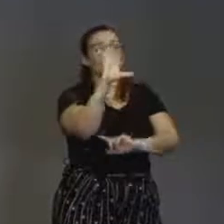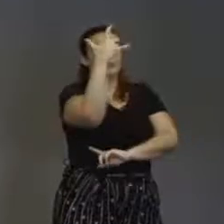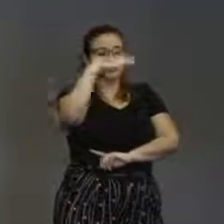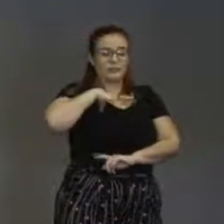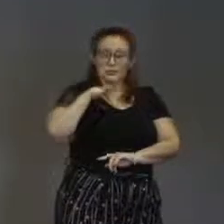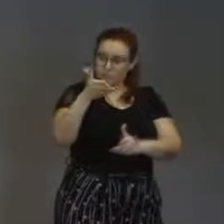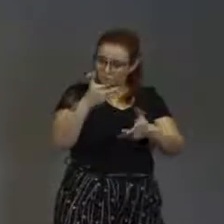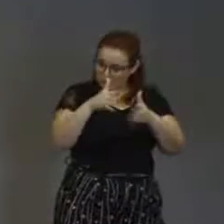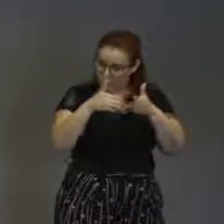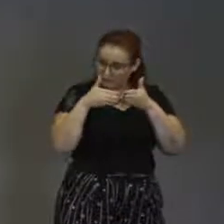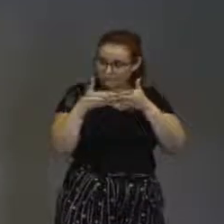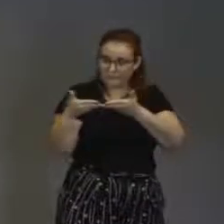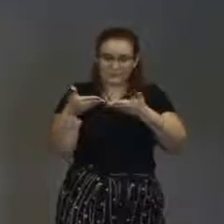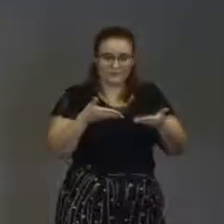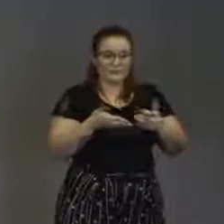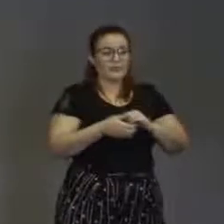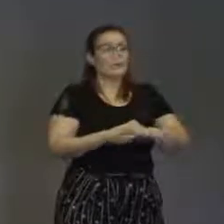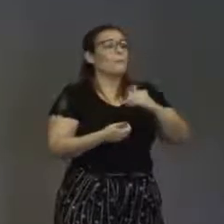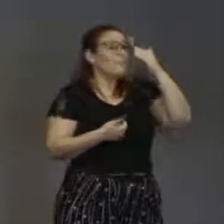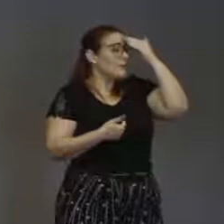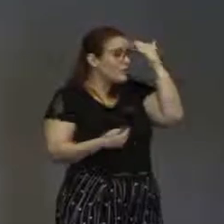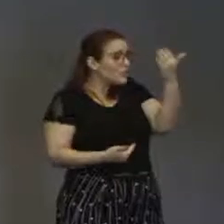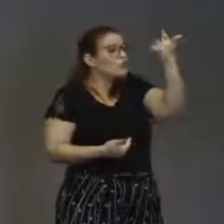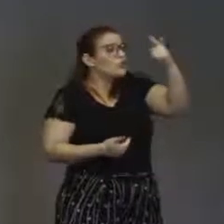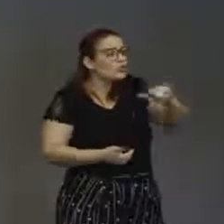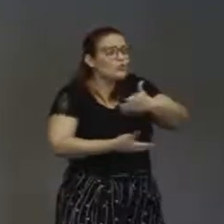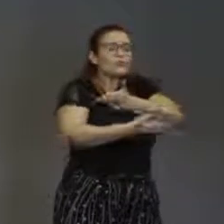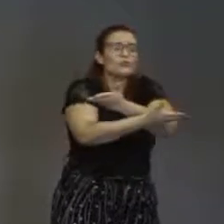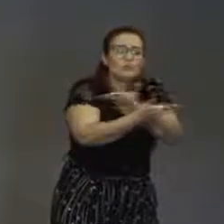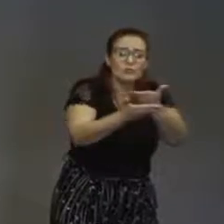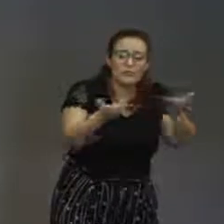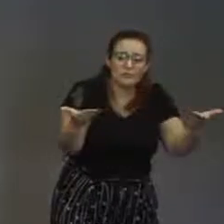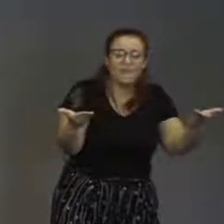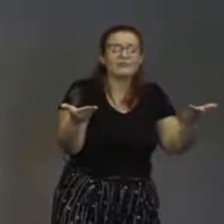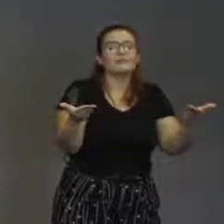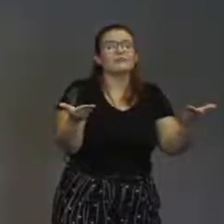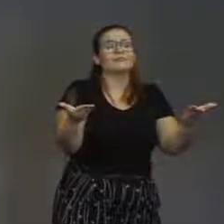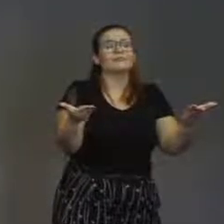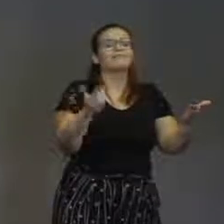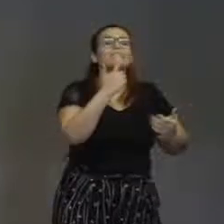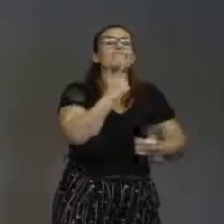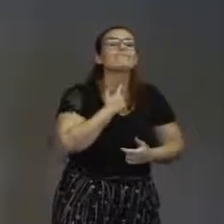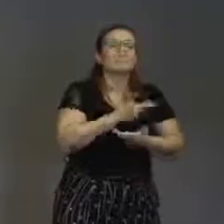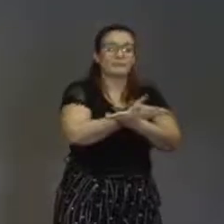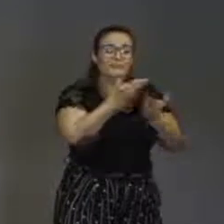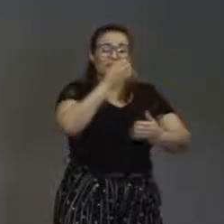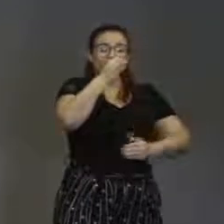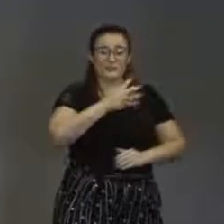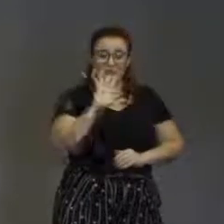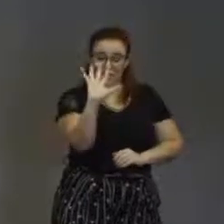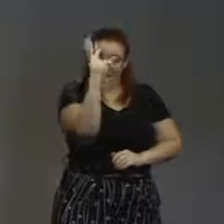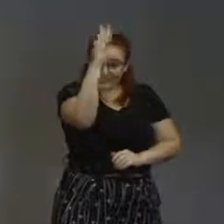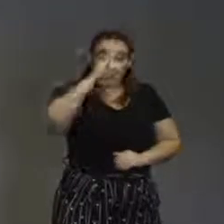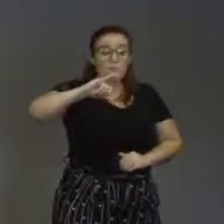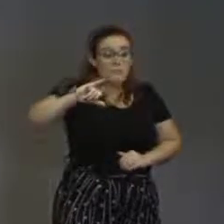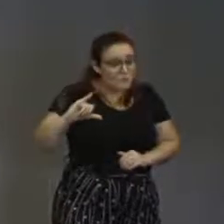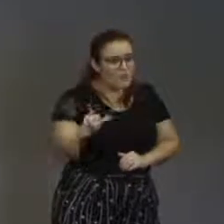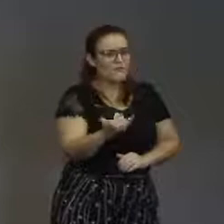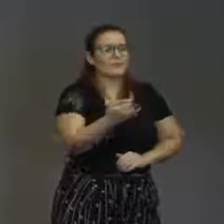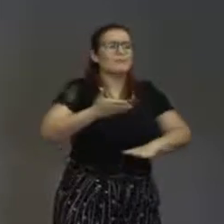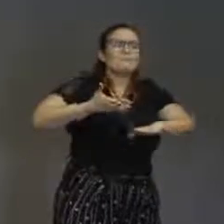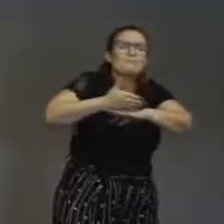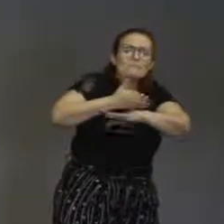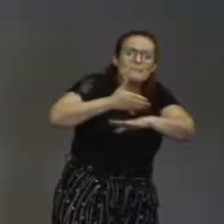juntar ao palco. Agradeço novamente a presença de todos. Tenham um bom evento, aproveitem,